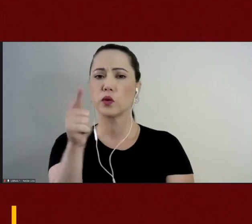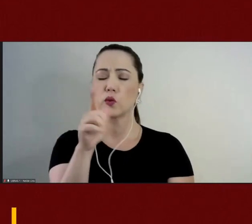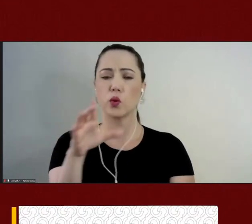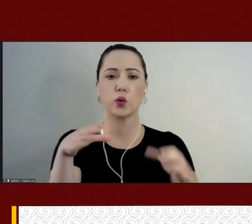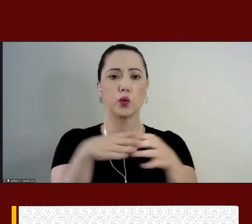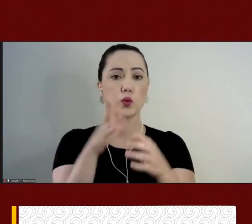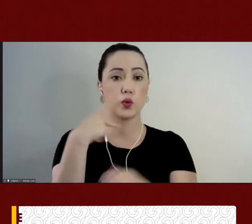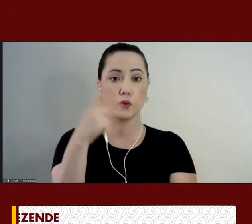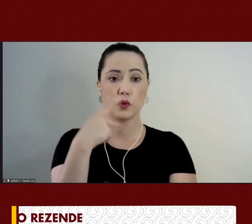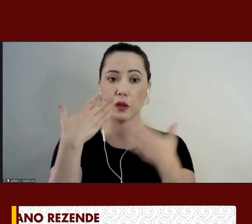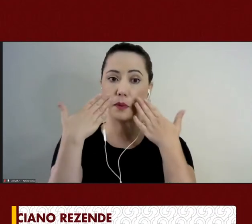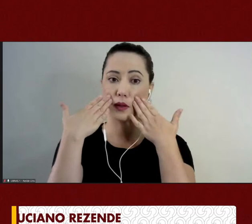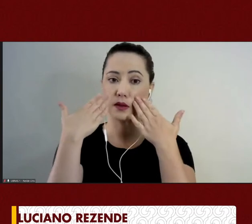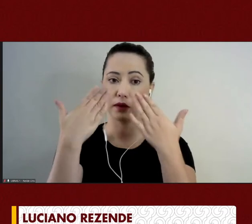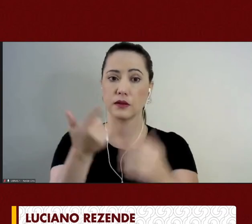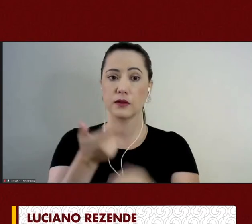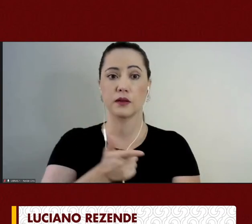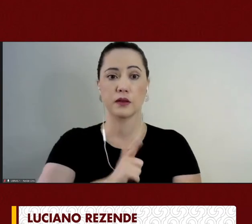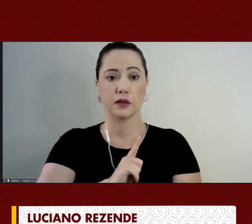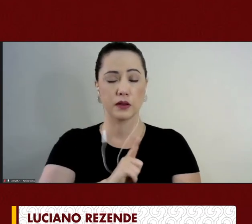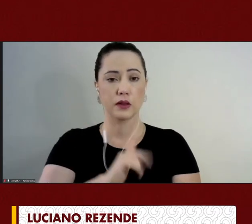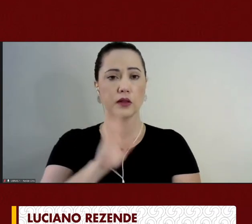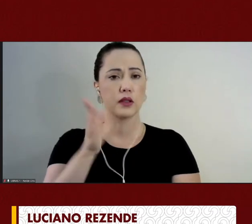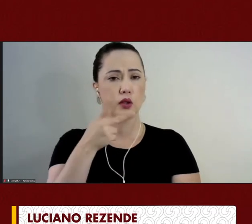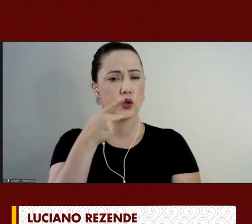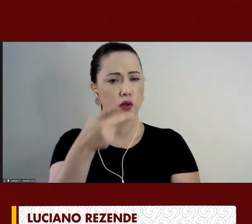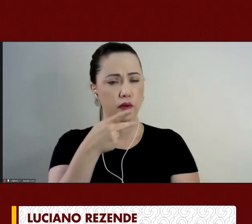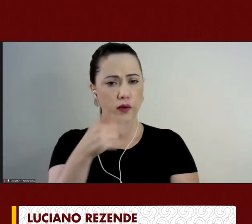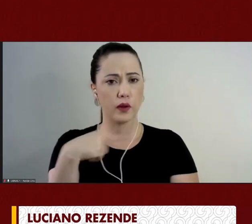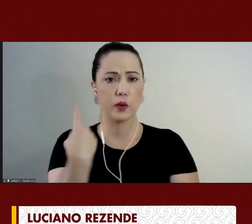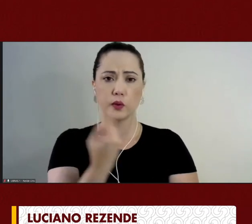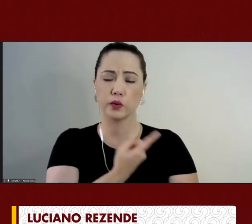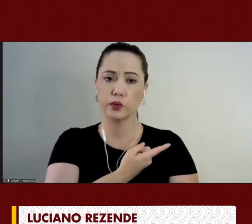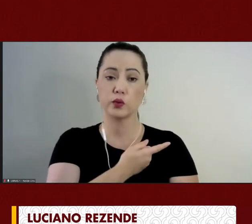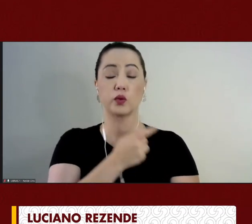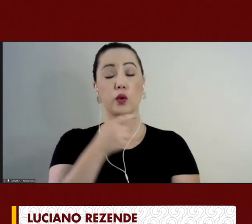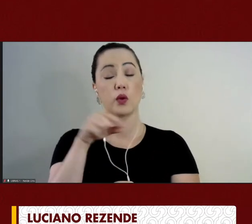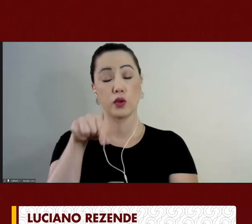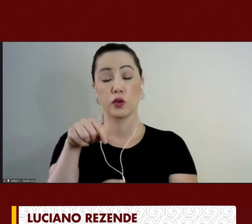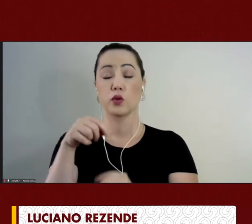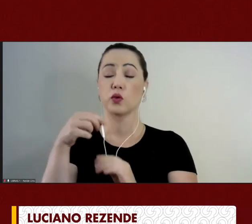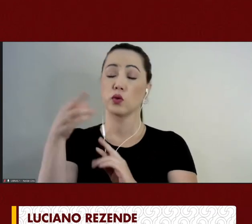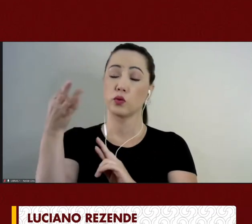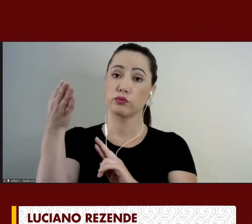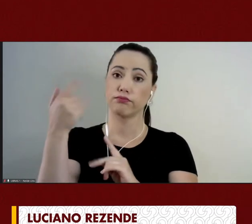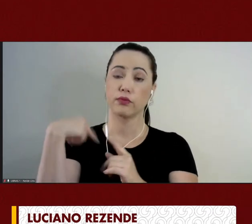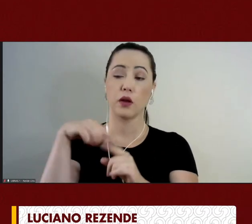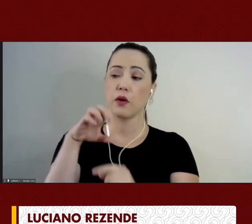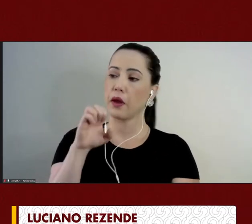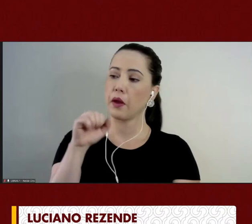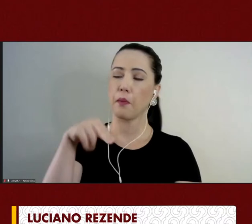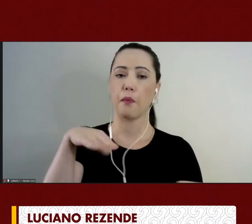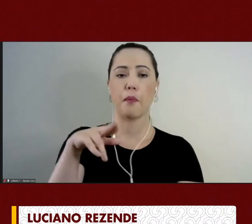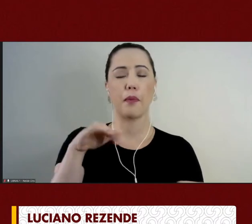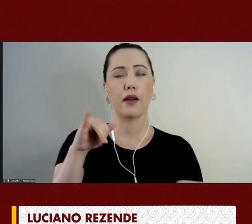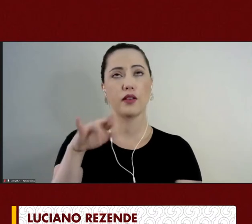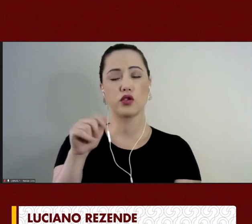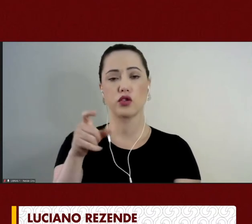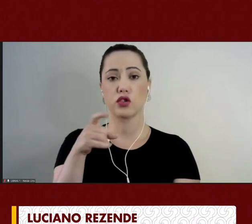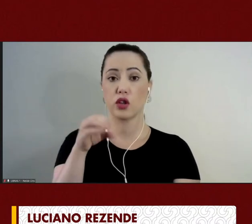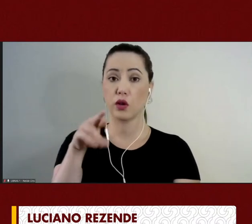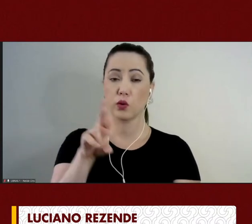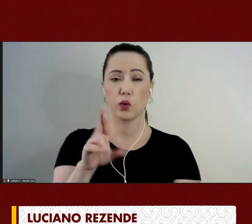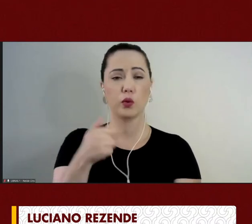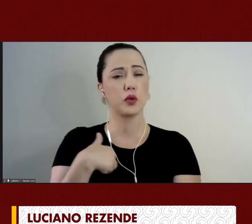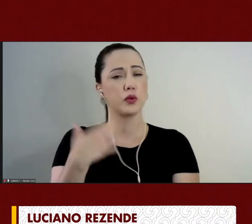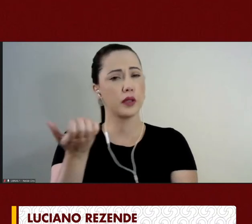falou o nosso embaixador André Amado, e secretário executivo do encontro, a quem eu quero parabenizar com toda a sua equipe pelo